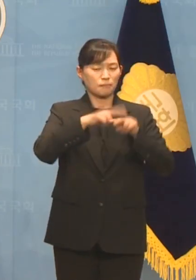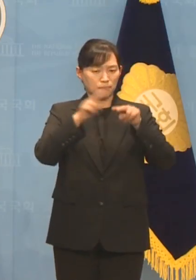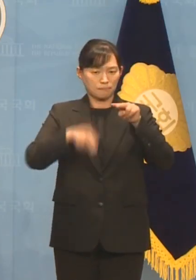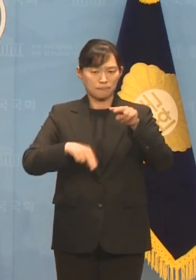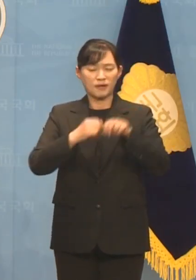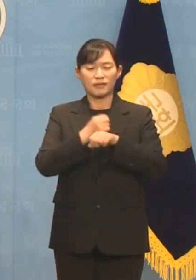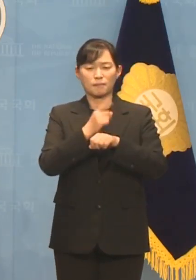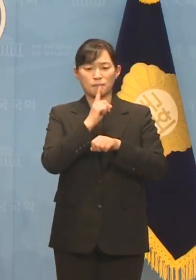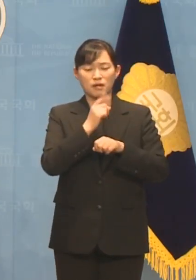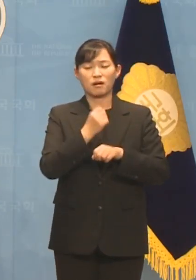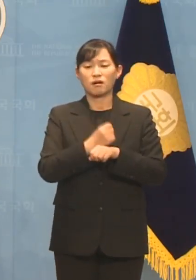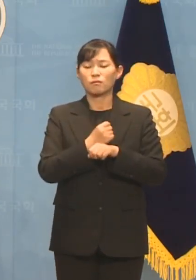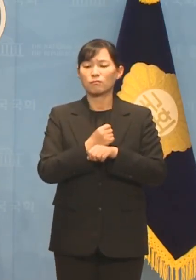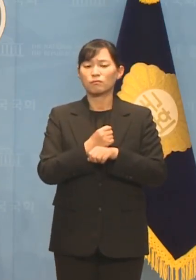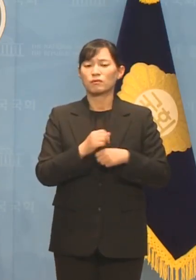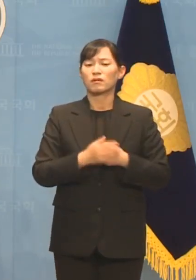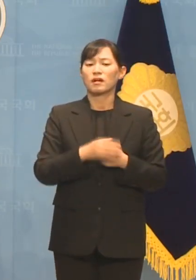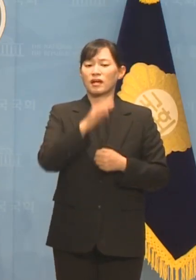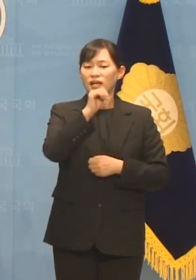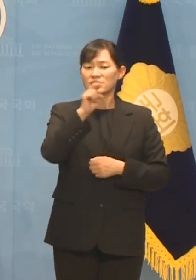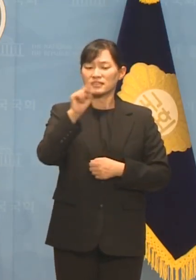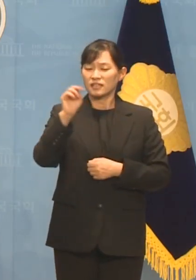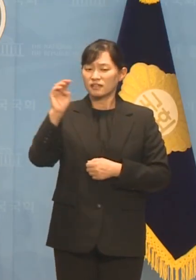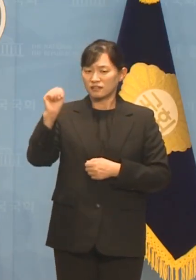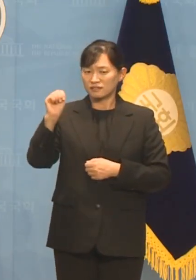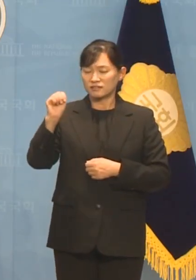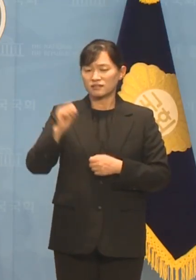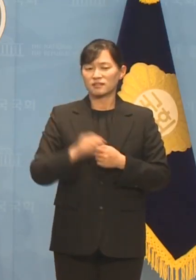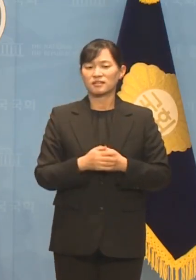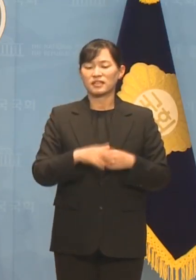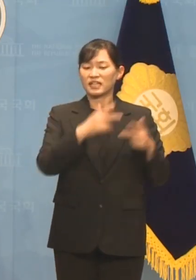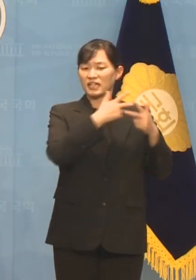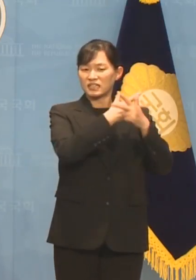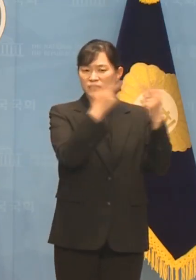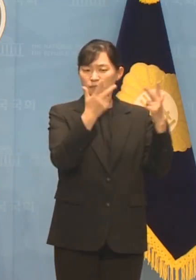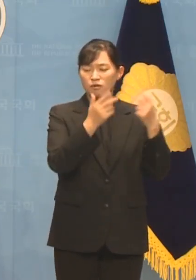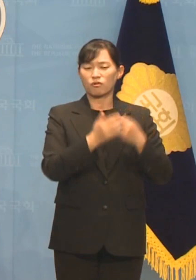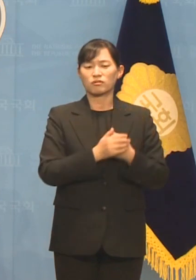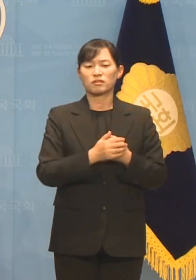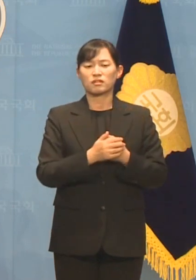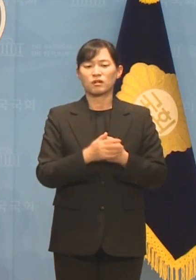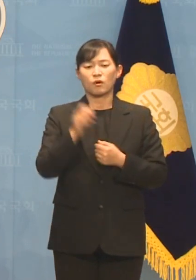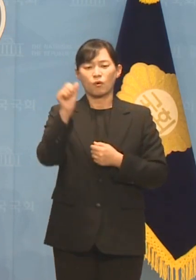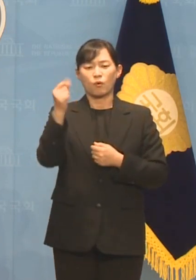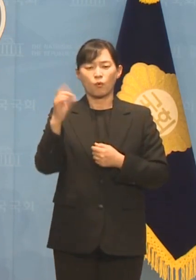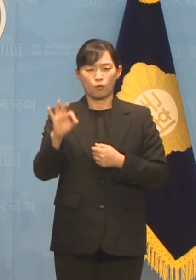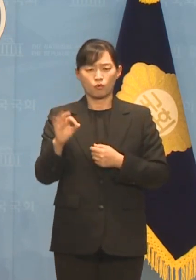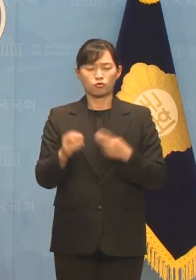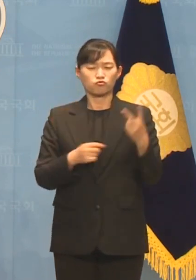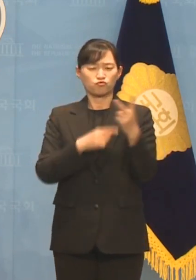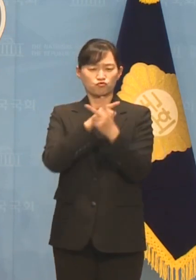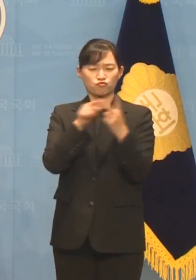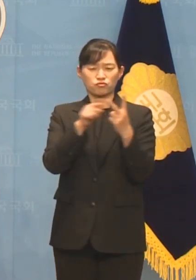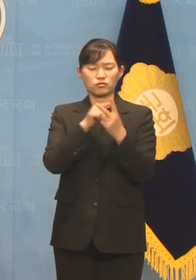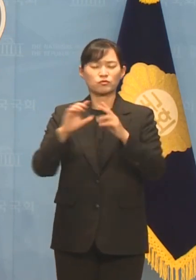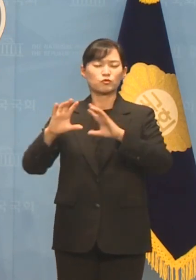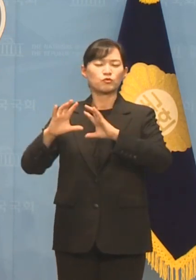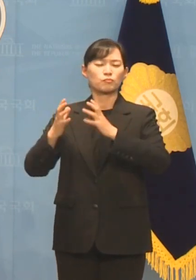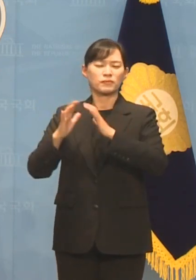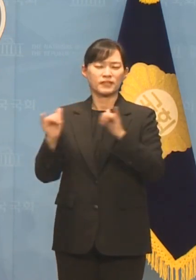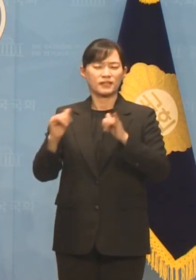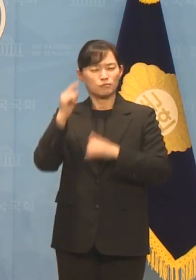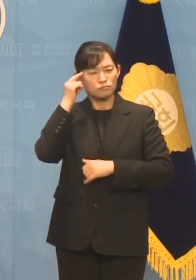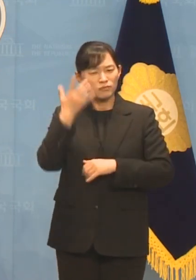밝히고 본인의 SNS에 이재명 정권, 홍준표 정권 양자택일을 국민에게